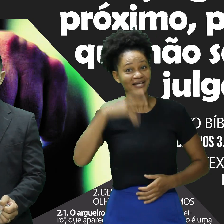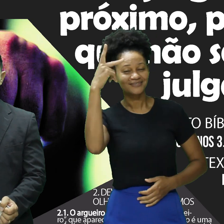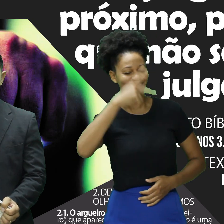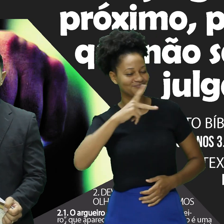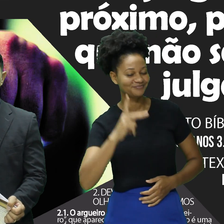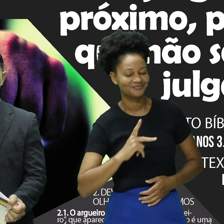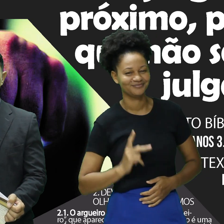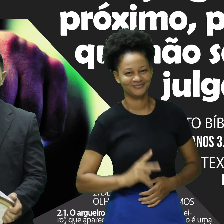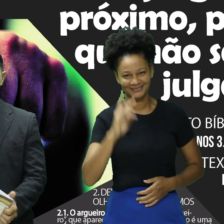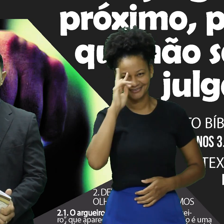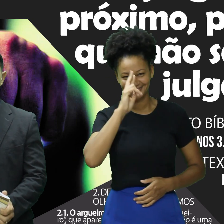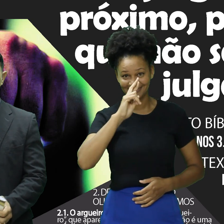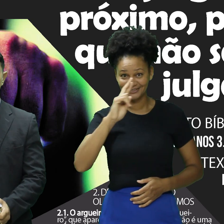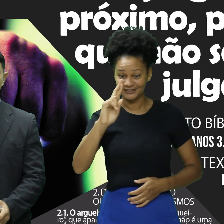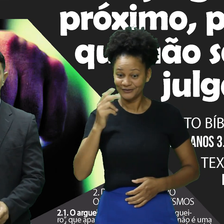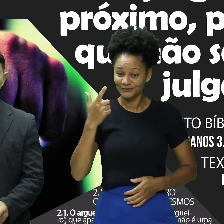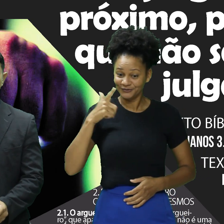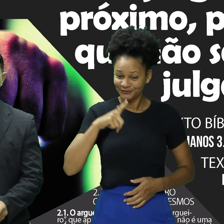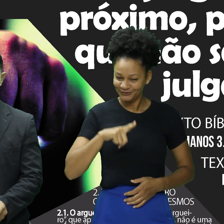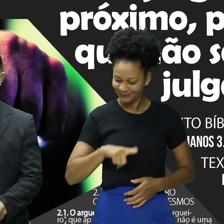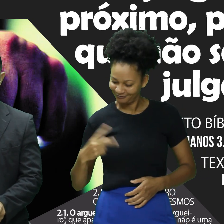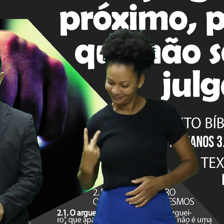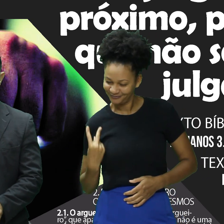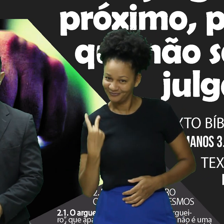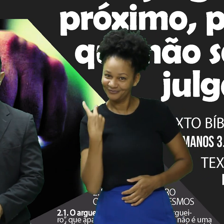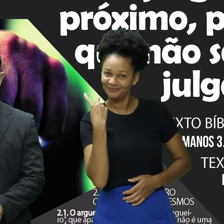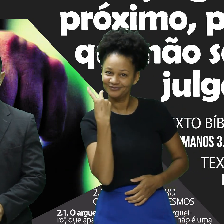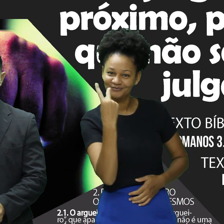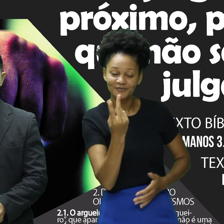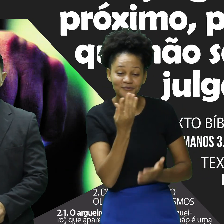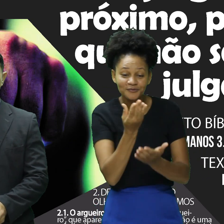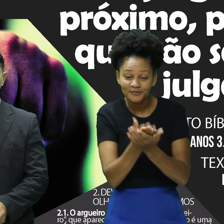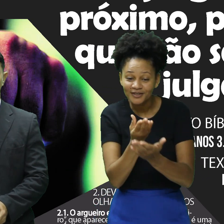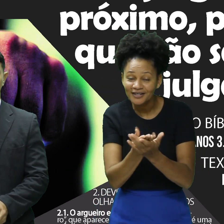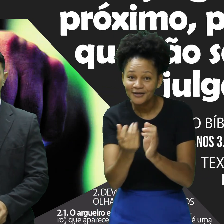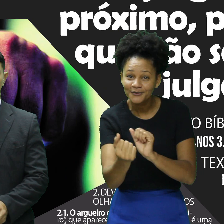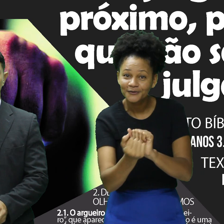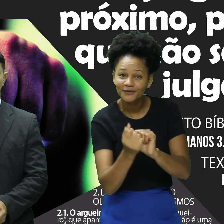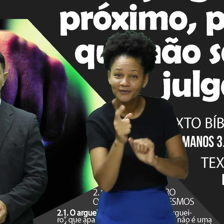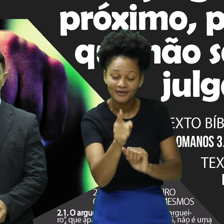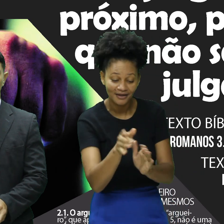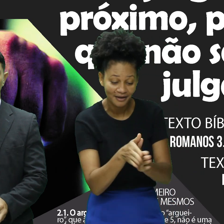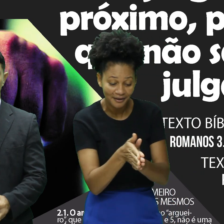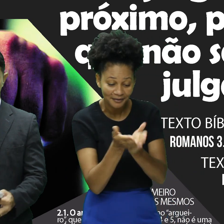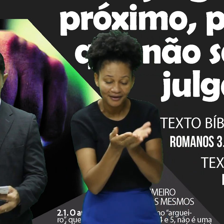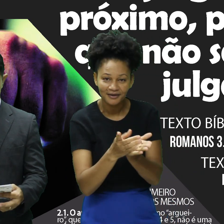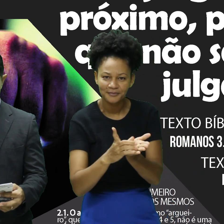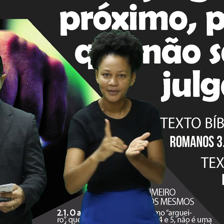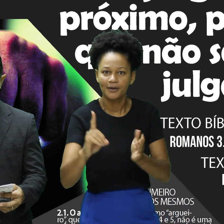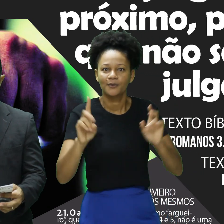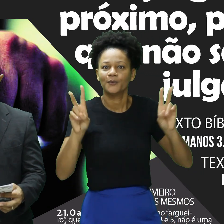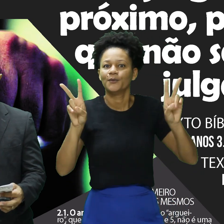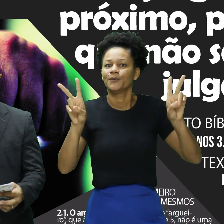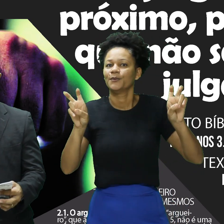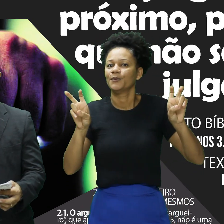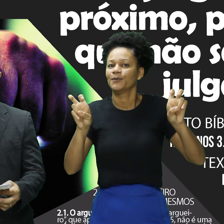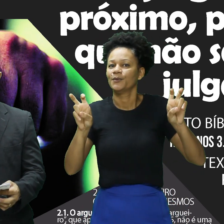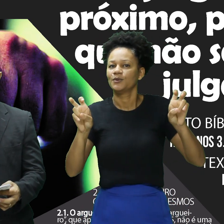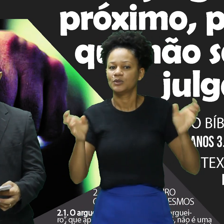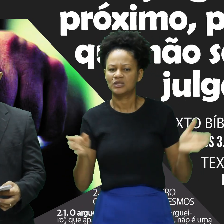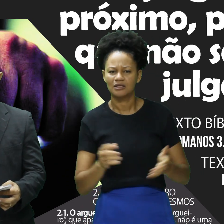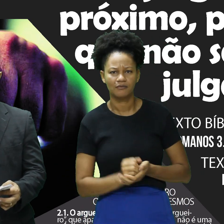do Senhor, mais uma vez estudando a palavra de Deus, e o nosso tema de hoje é: